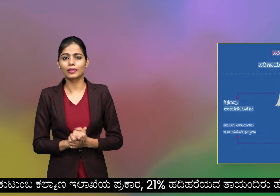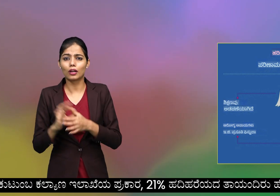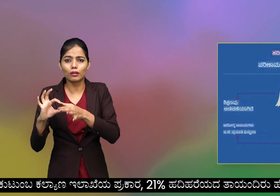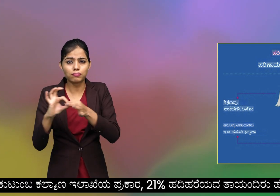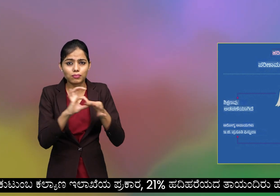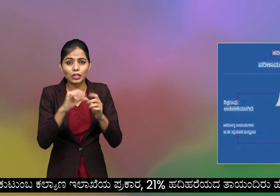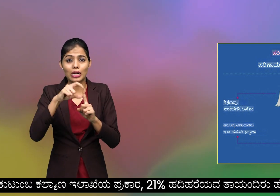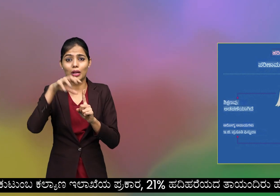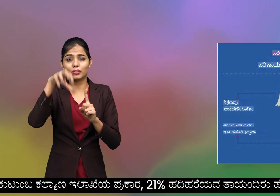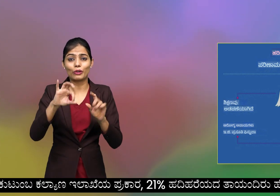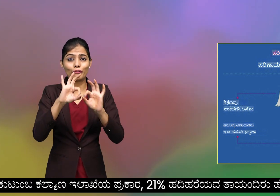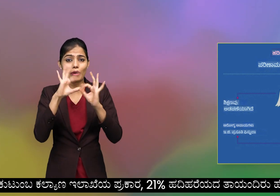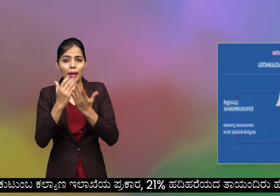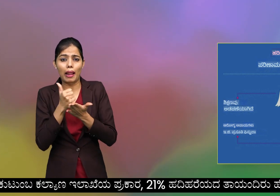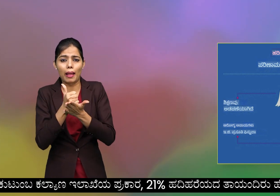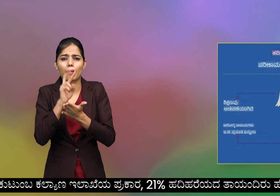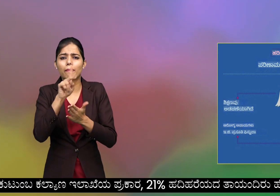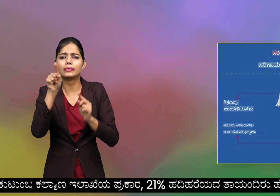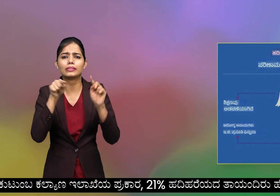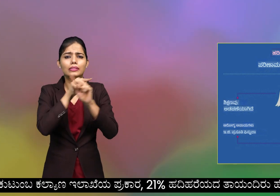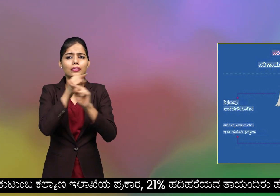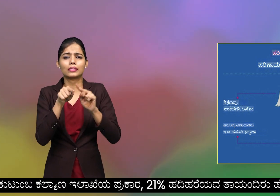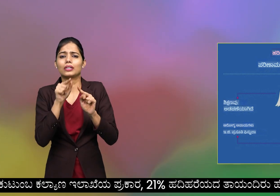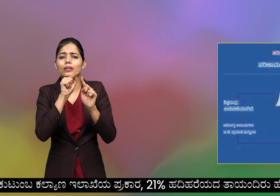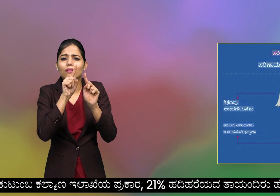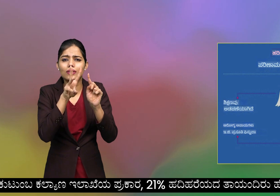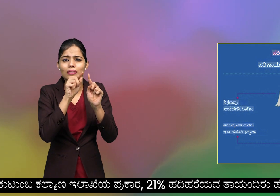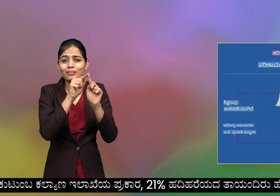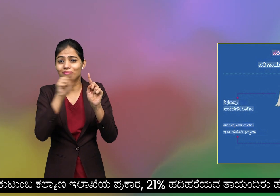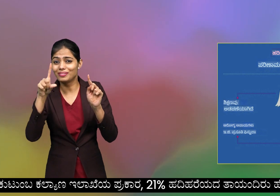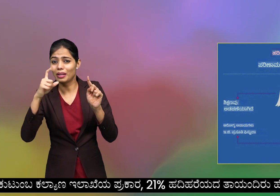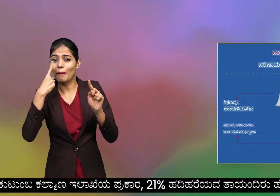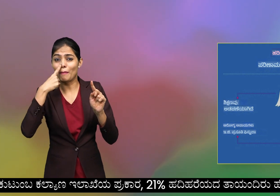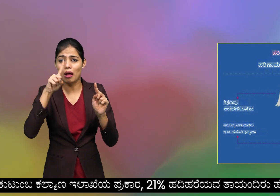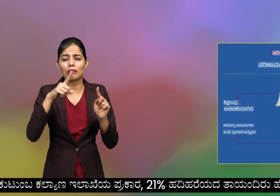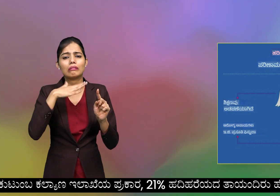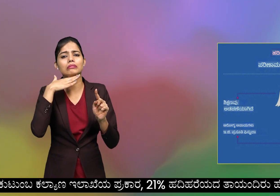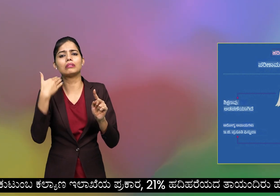ಕುಟುಂಬ ಕಲ್ಯಾಣ ಇಲಾಖೆಯ ಪ್ರಕಾರ 21% ಹದಿಹರೆಯದ ತಾಯಂದಿರು ಹೆರಿಗೆಯ ಸಮಯದಲ್ಲಿ ಸಾಯುತ್ತಾರೆ.